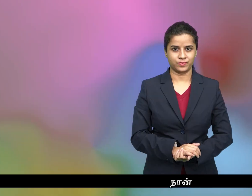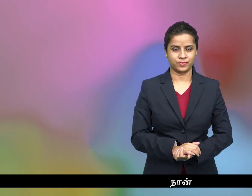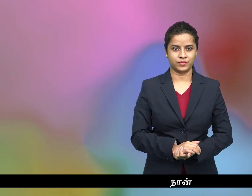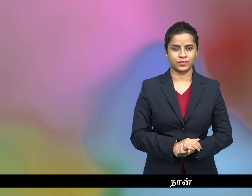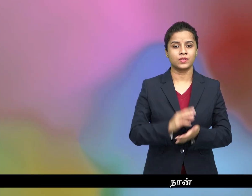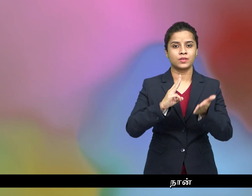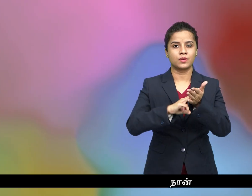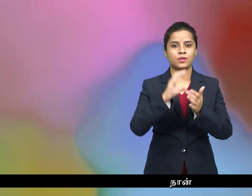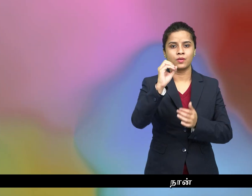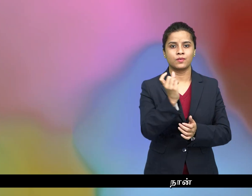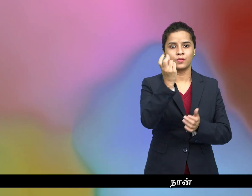நான்